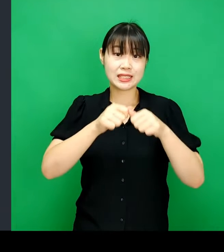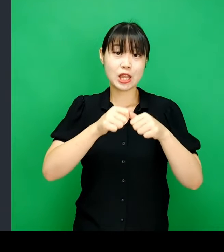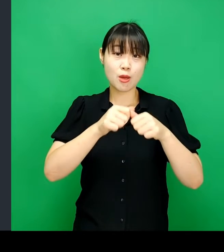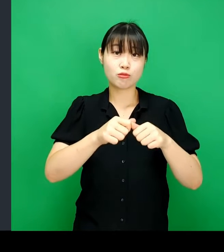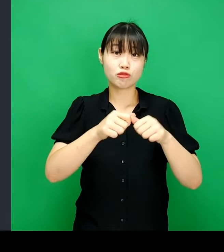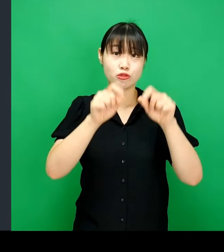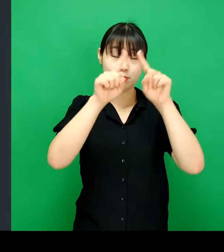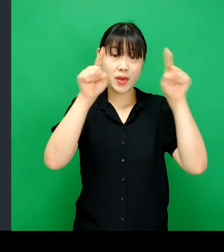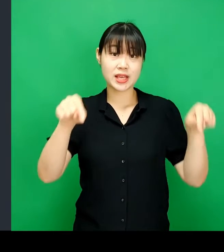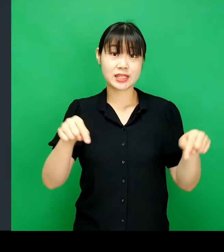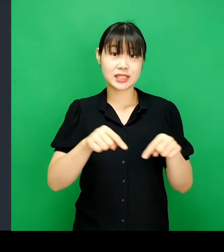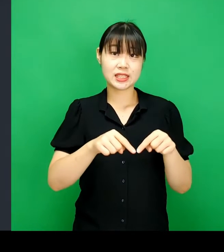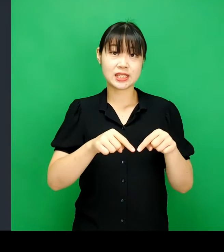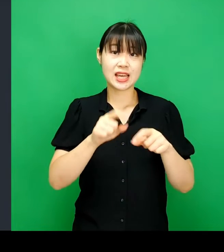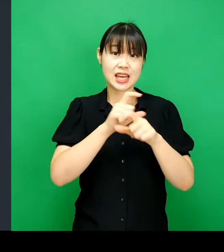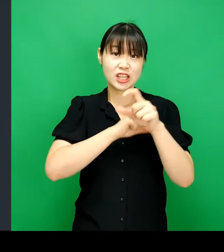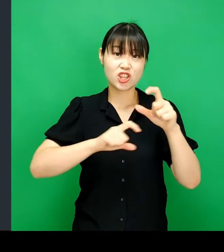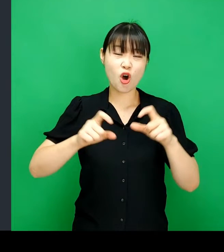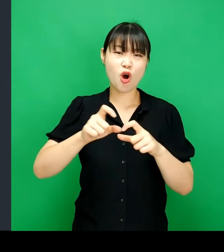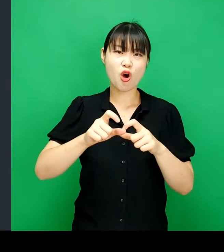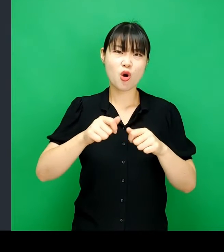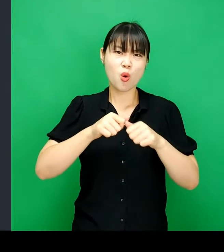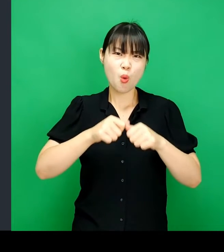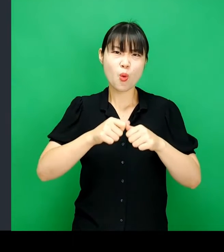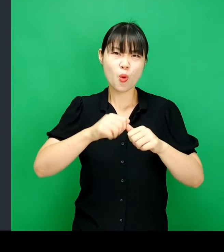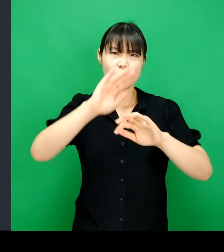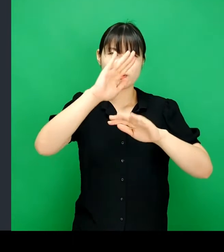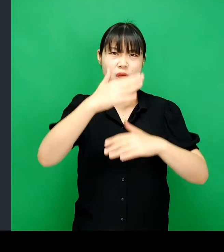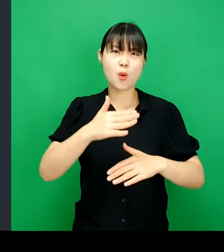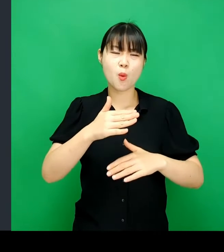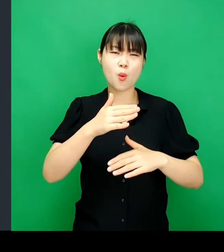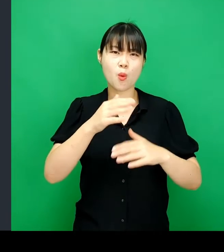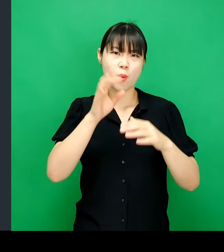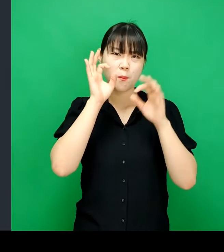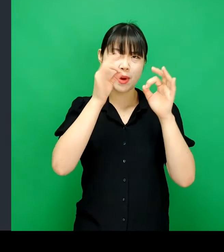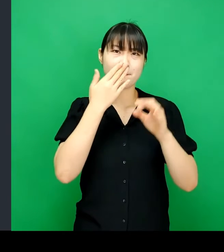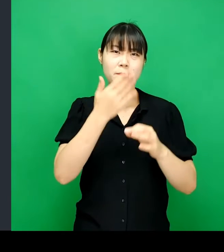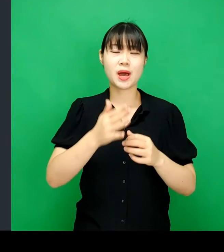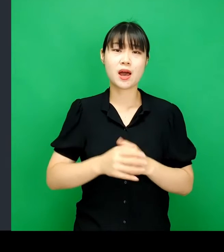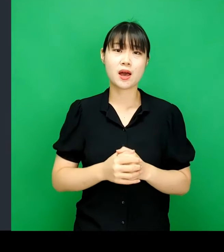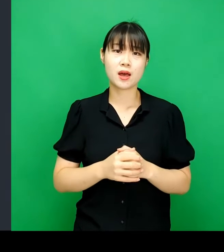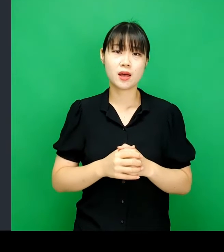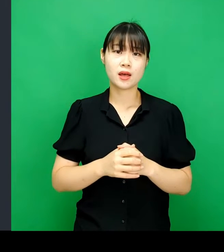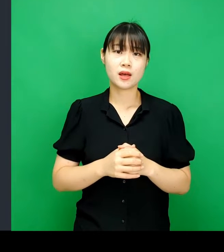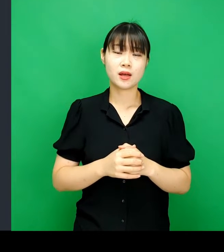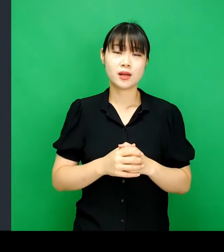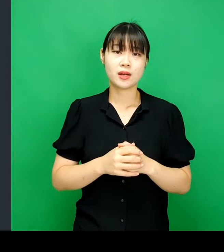또한 나라 이름을 클릭하면 세부 페이지에서 더 자세한 내용을 볼 수 있습니다.